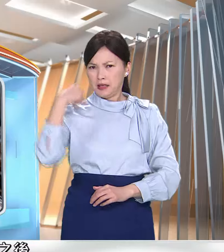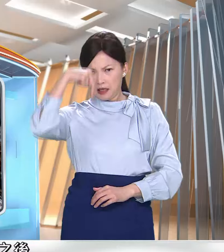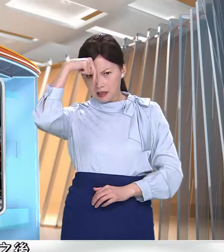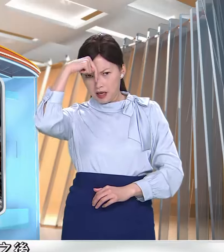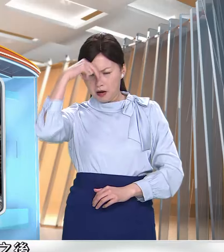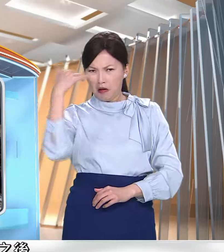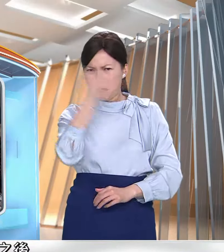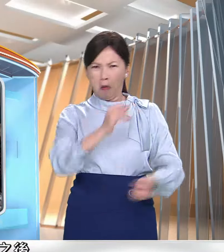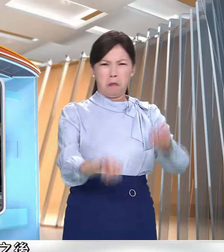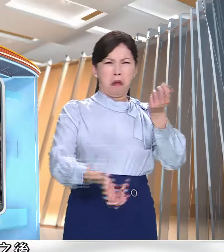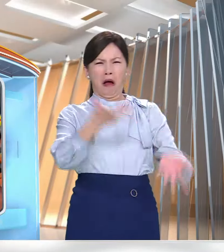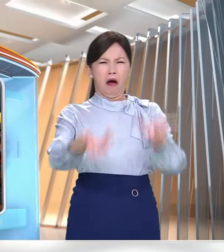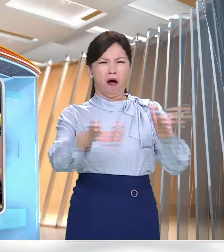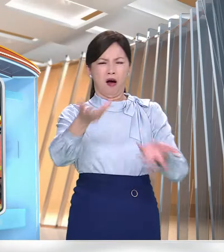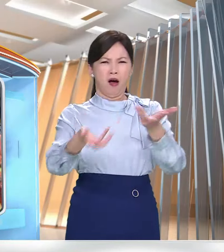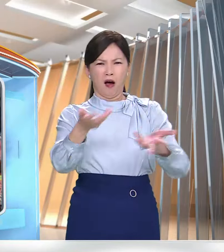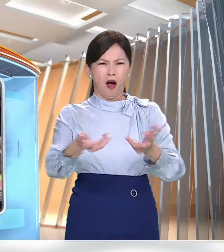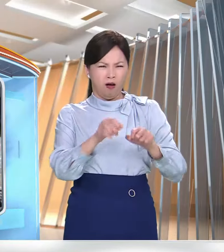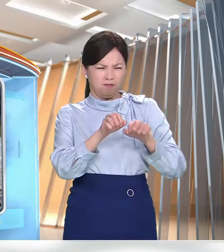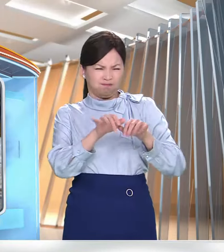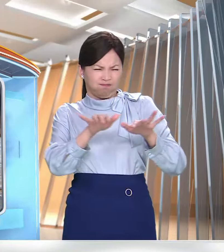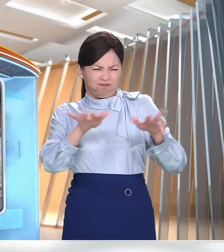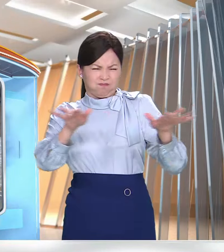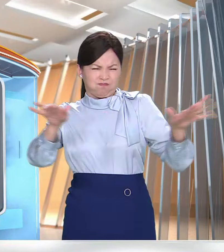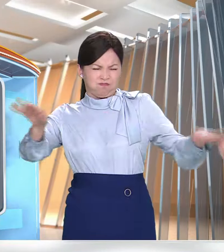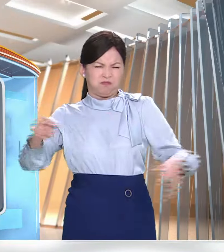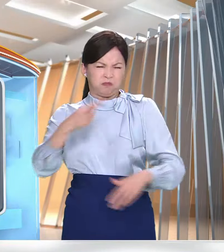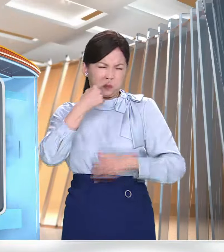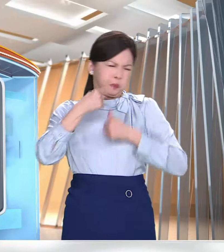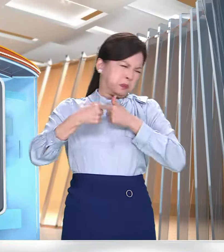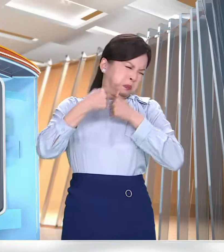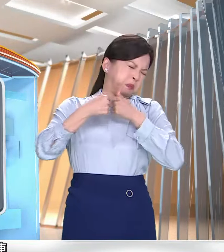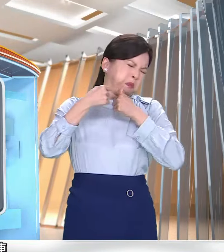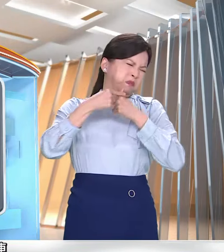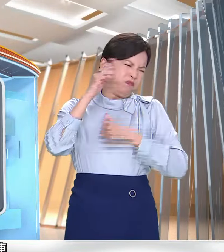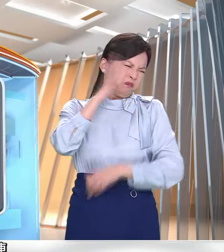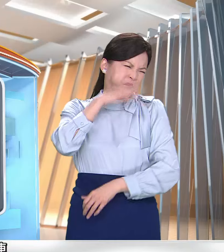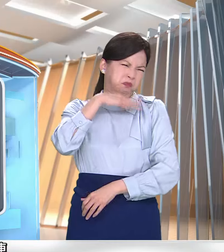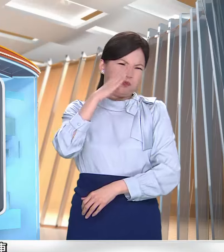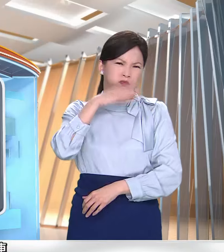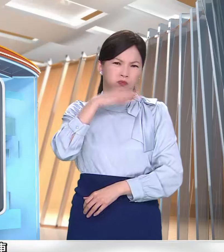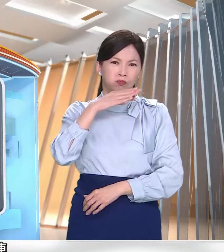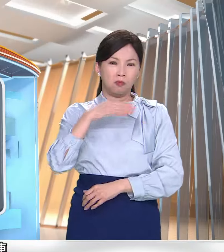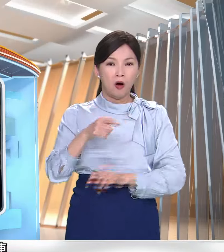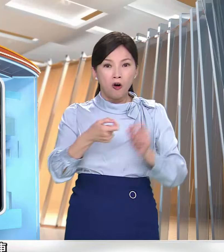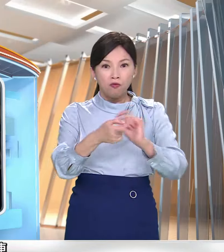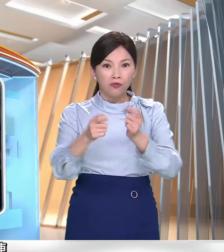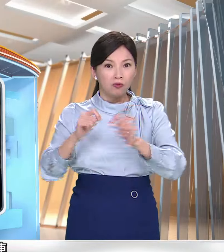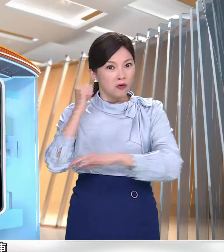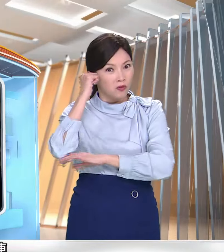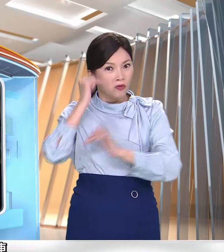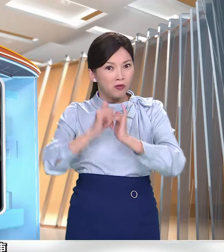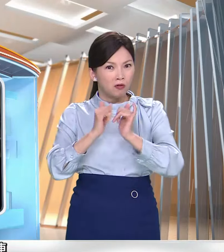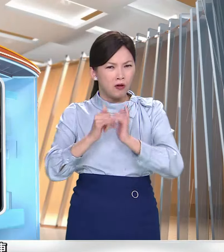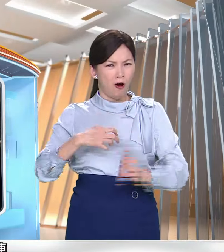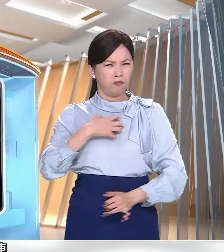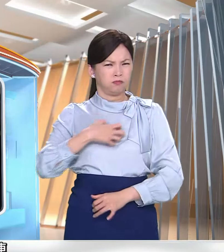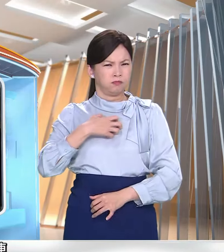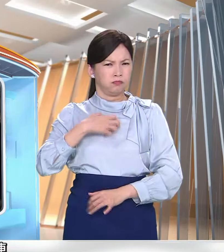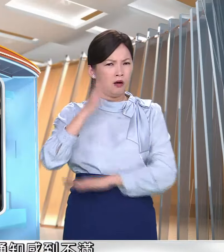后，持续散发刺鼻的异味，让附近民众是抱怨连连，也对地